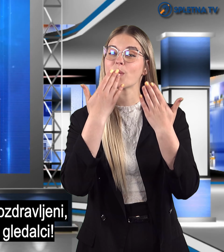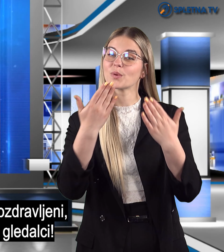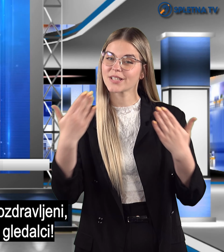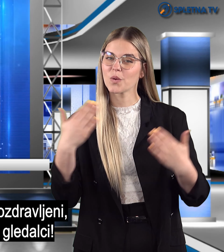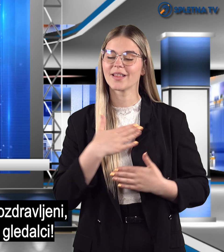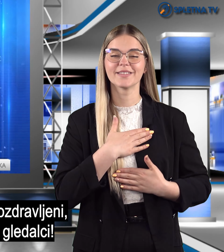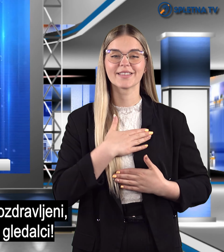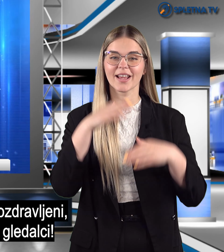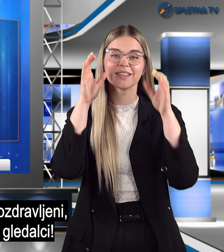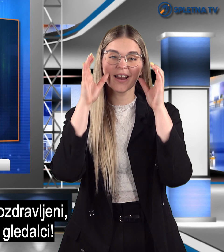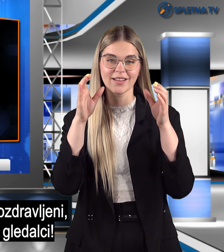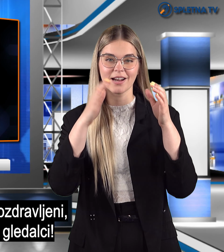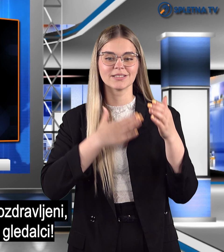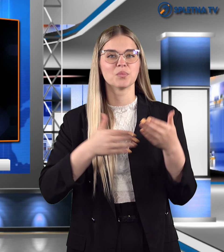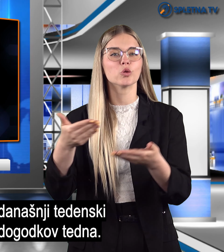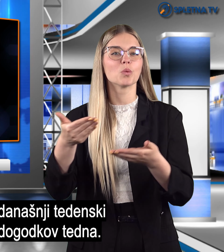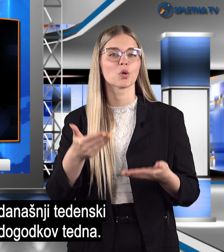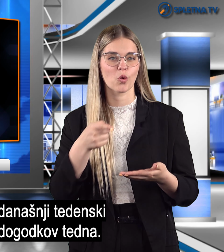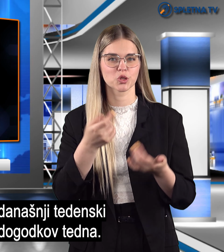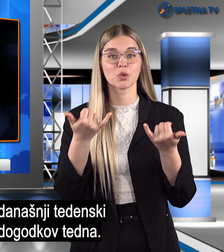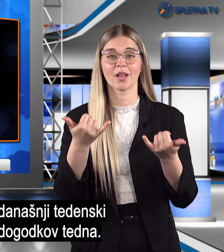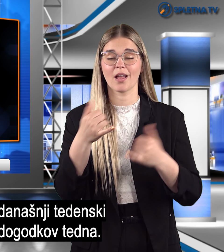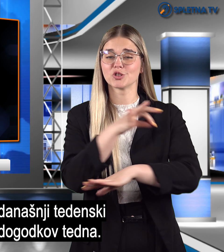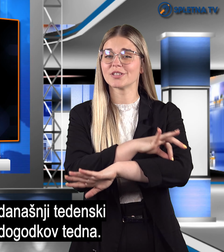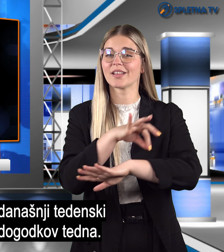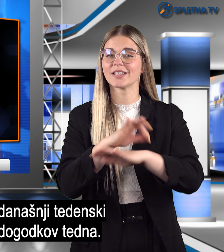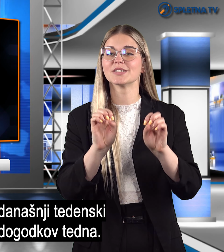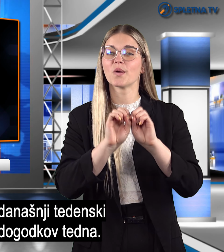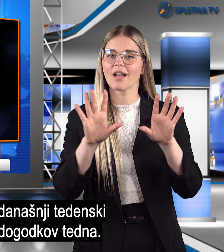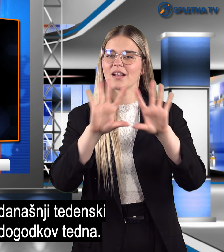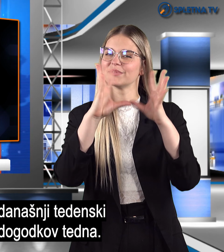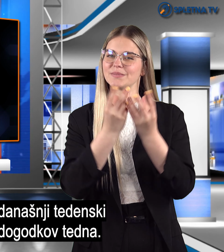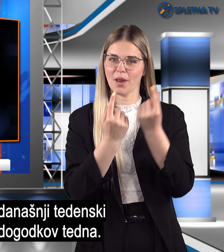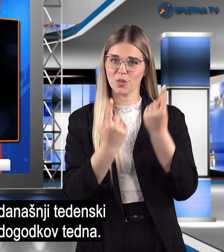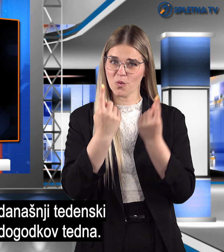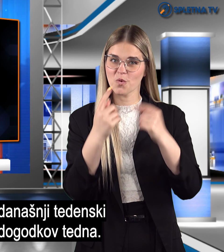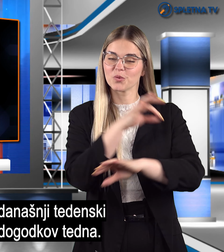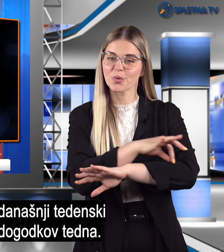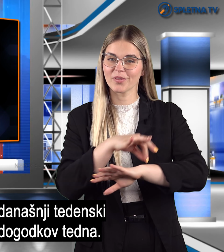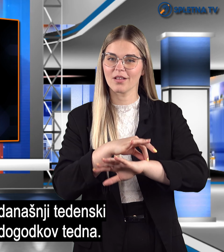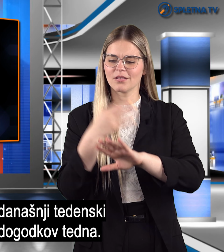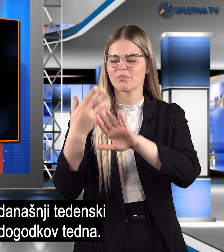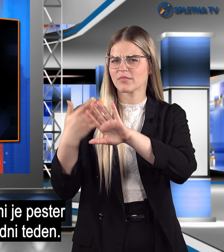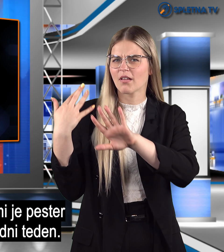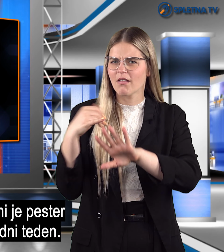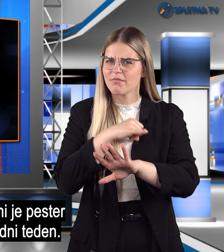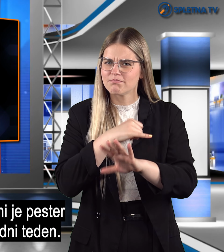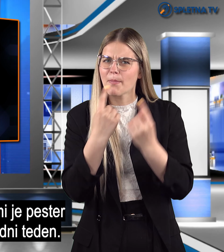Lepo pozdravljeni, dragi gledalci. Dobrodošli v današnji tedenski oddaji Splet dogodkov tedna. Za nami